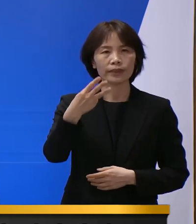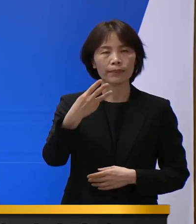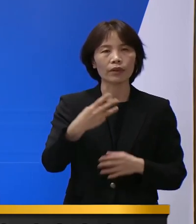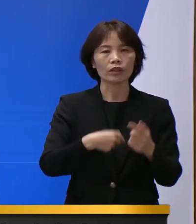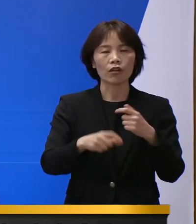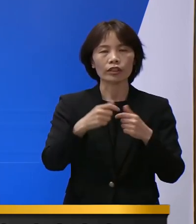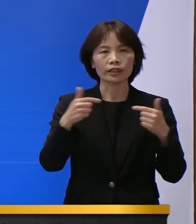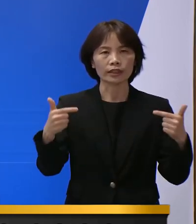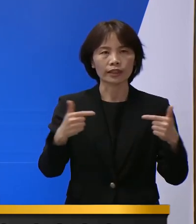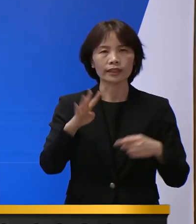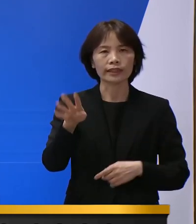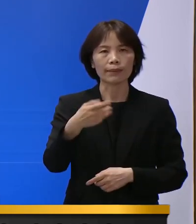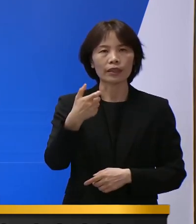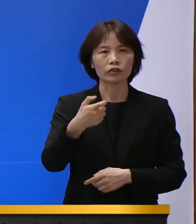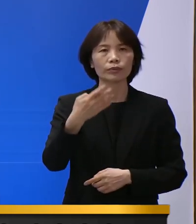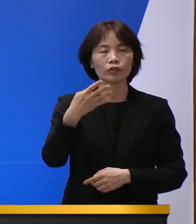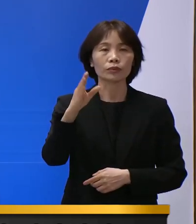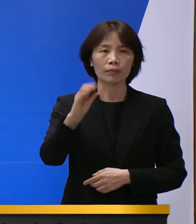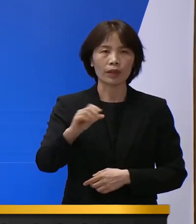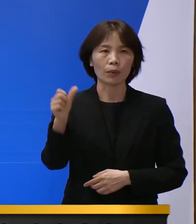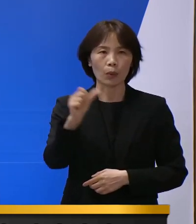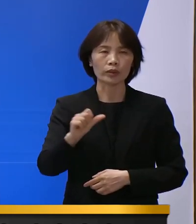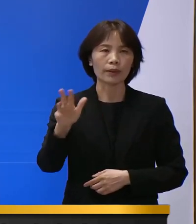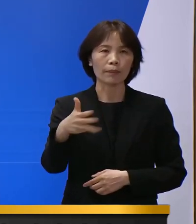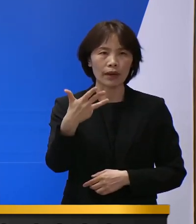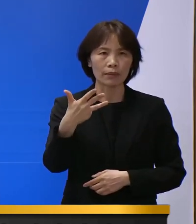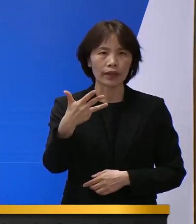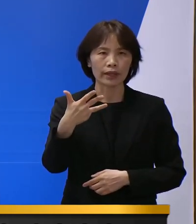19,363명 증가한 466만